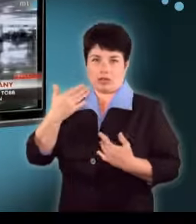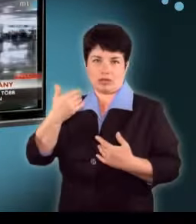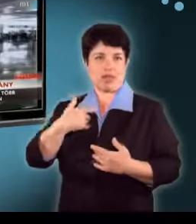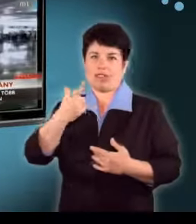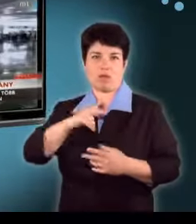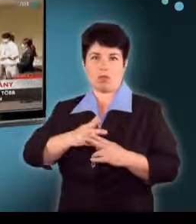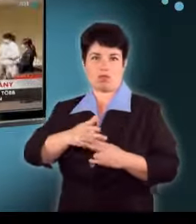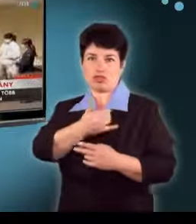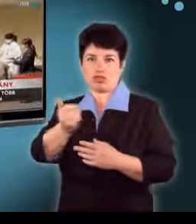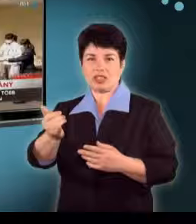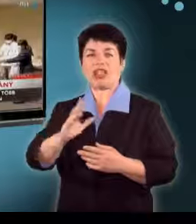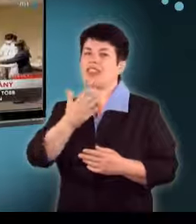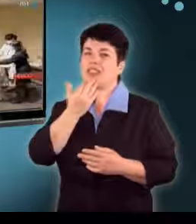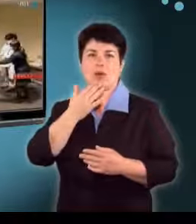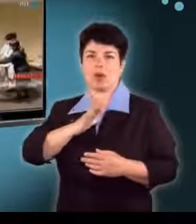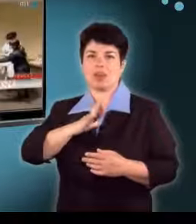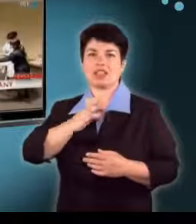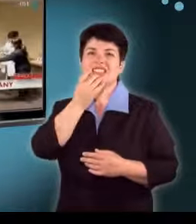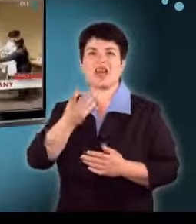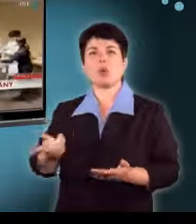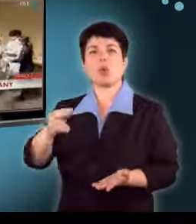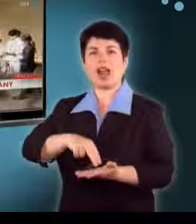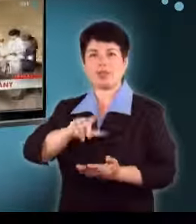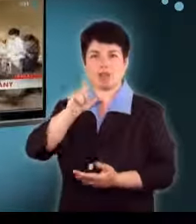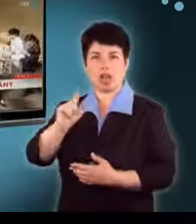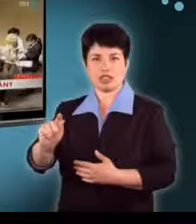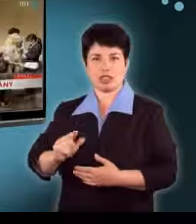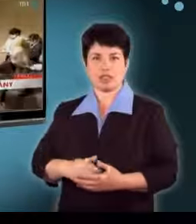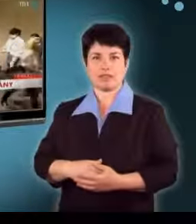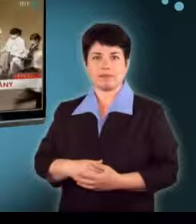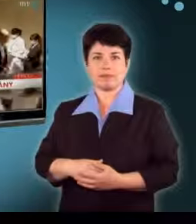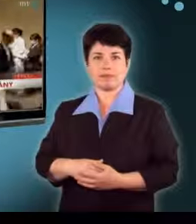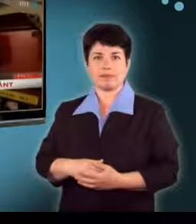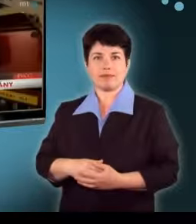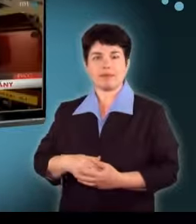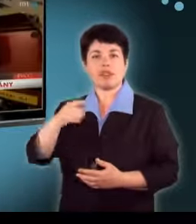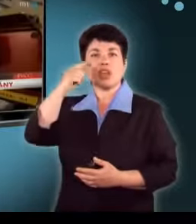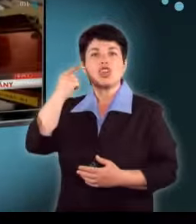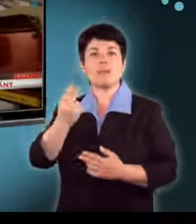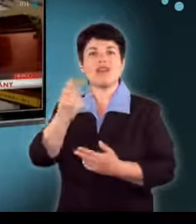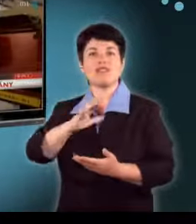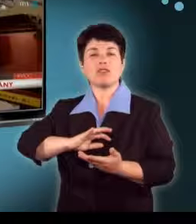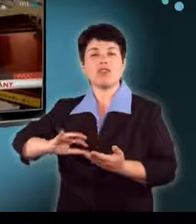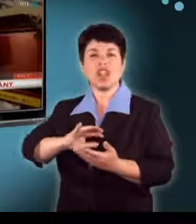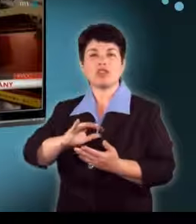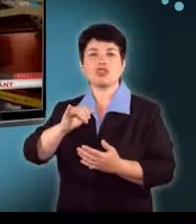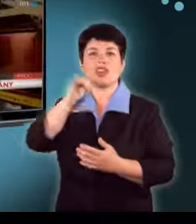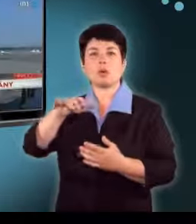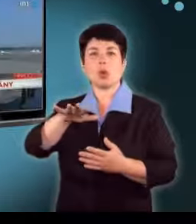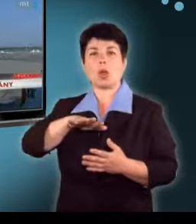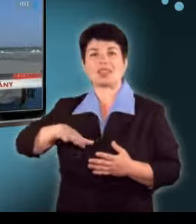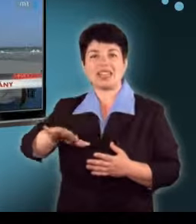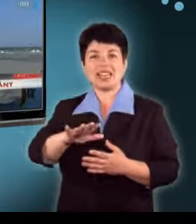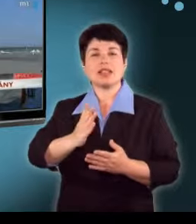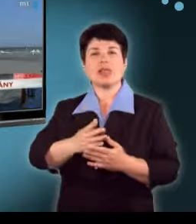előtt hazamegy. A japán főváros repterén már napok óta hőkamerákkal vizsgálják az utasokat. Ma szállt le az